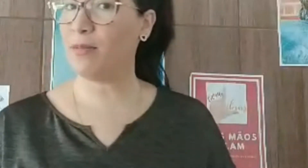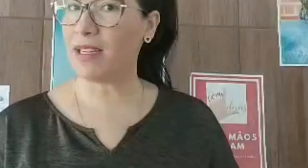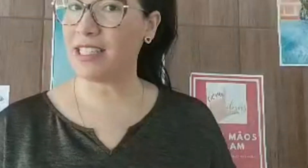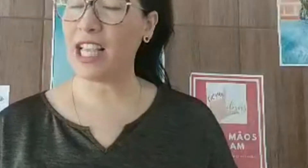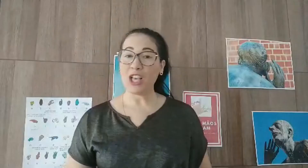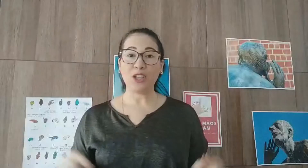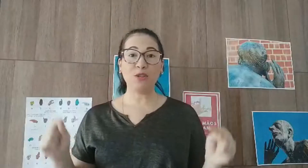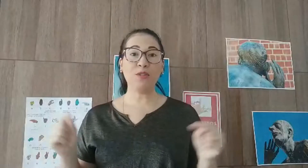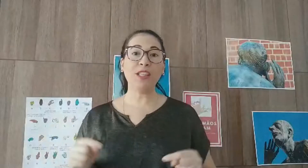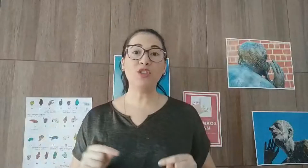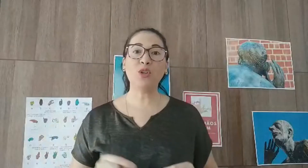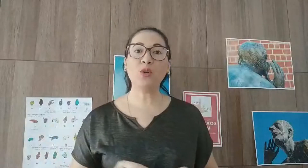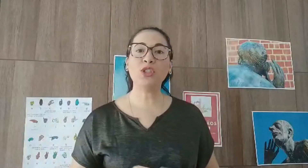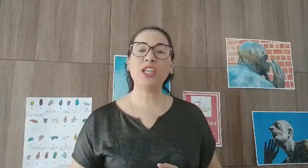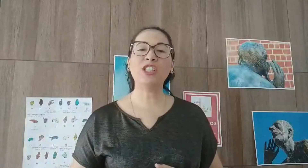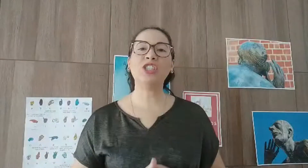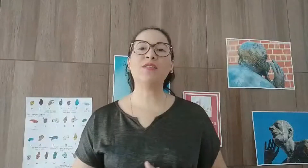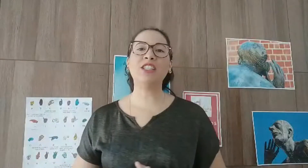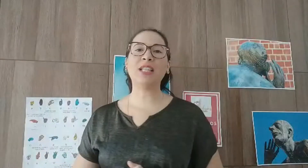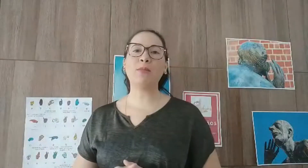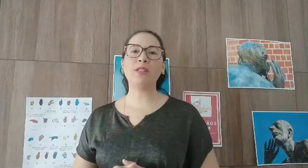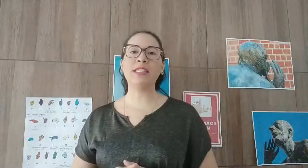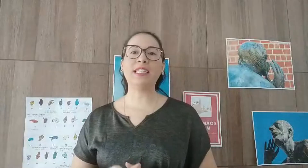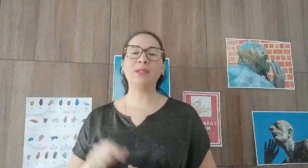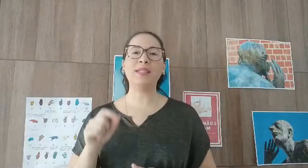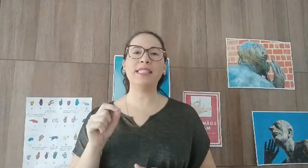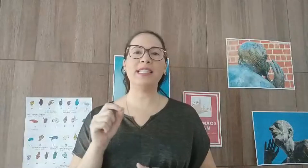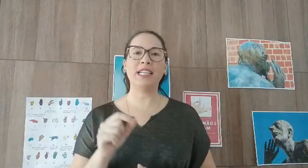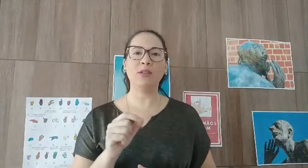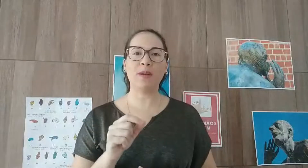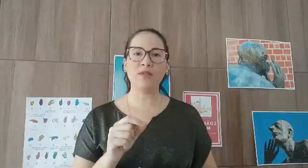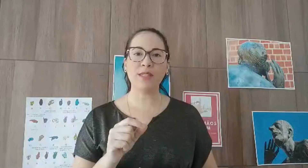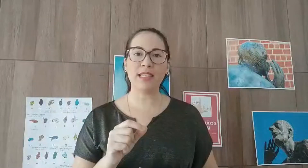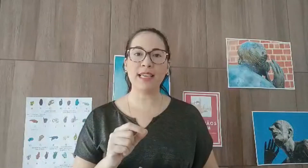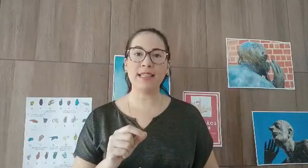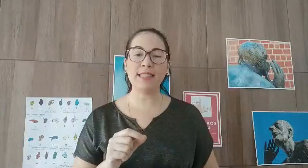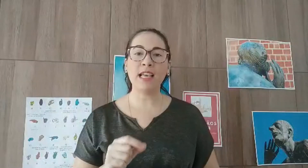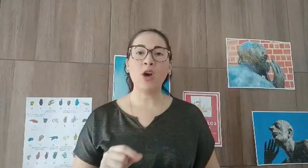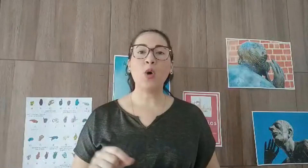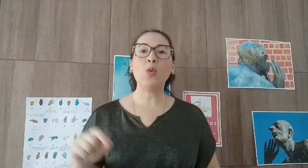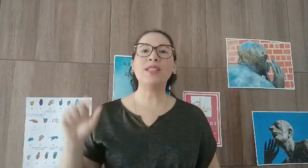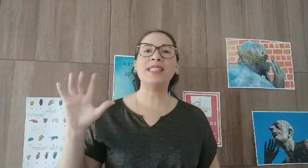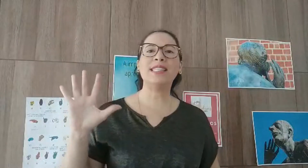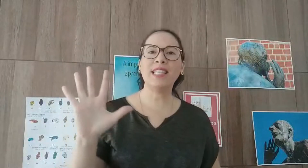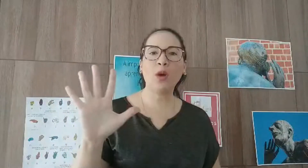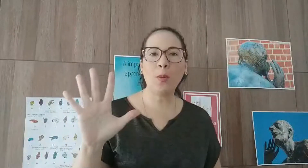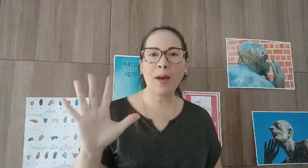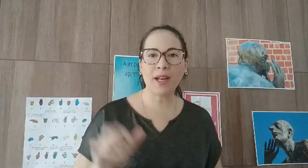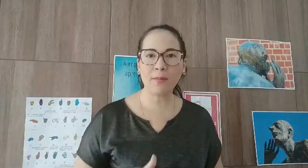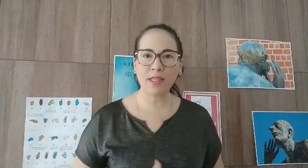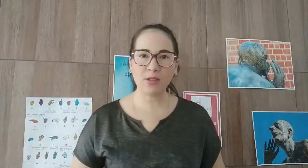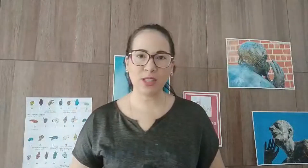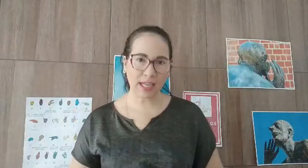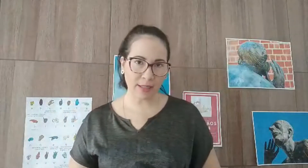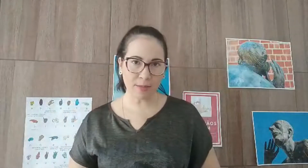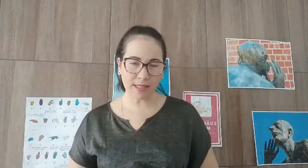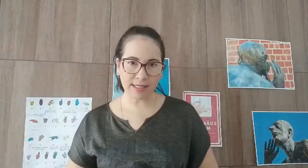Libras. No vídeo de hoje a gente vai estar mostrando e ensinando para vocês os 5 parâmetros da